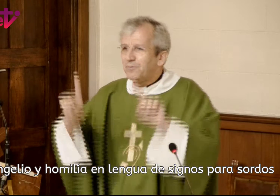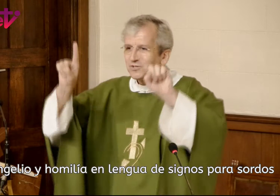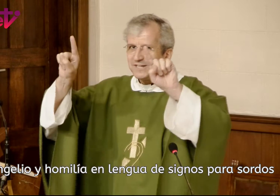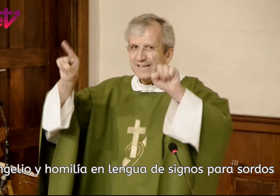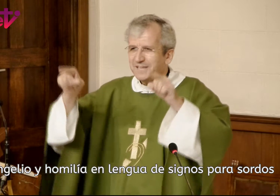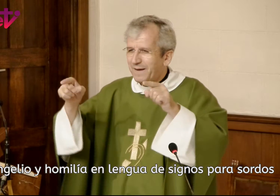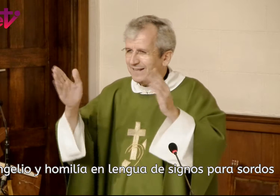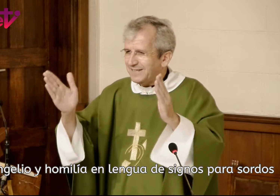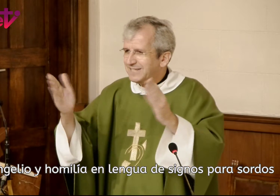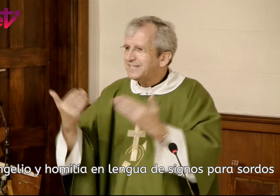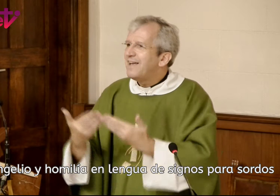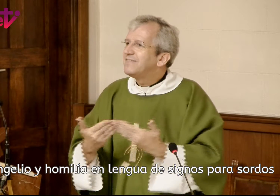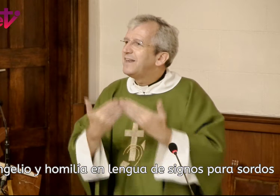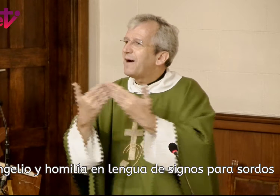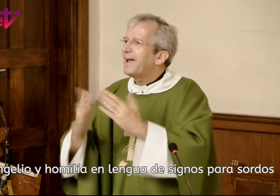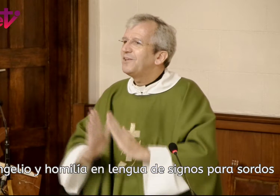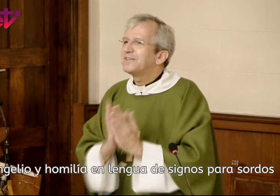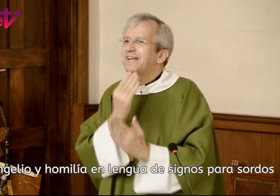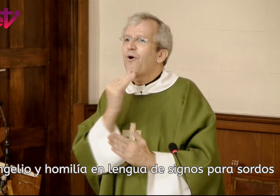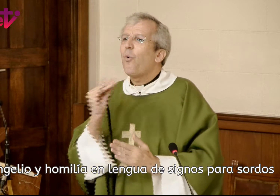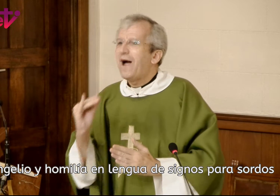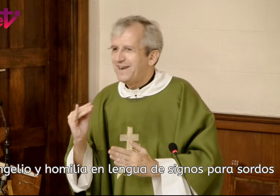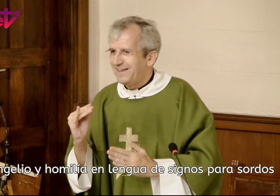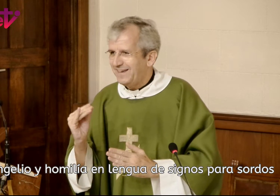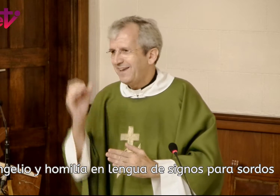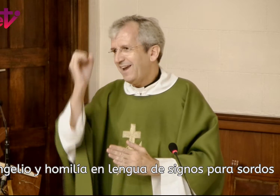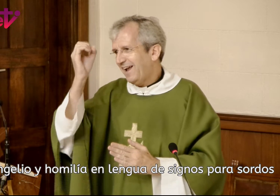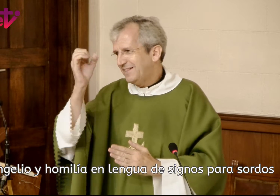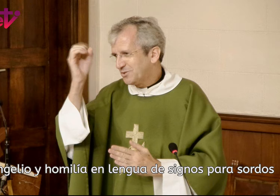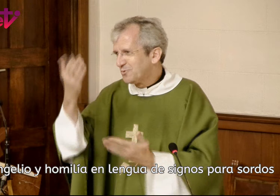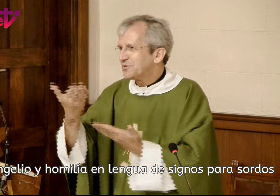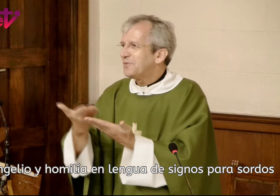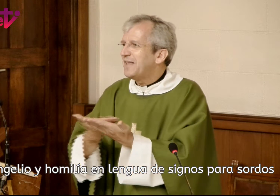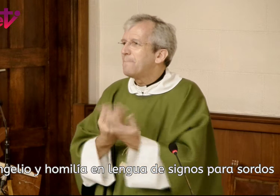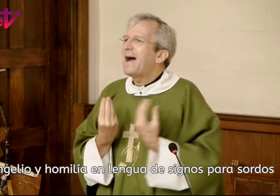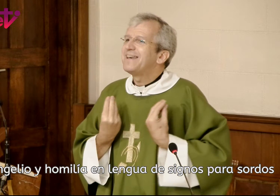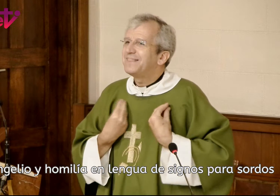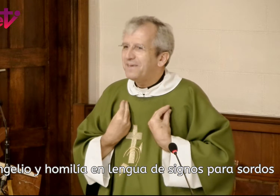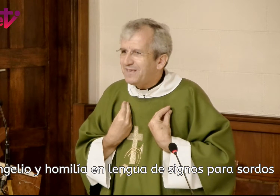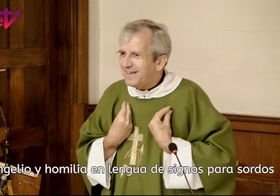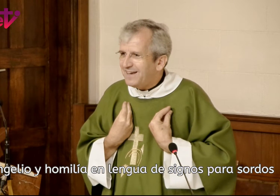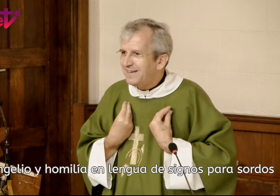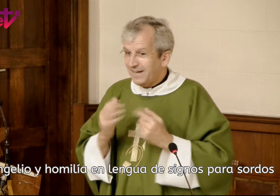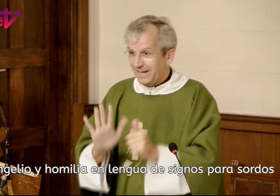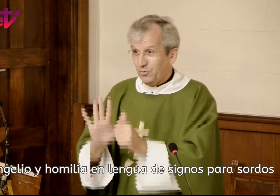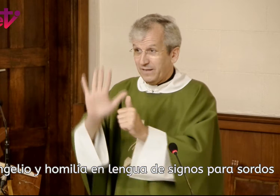concluíamos ese paréntesis del evangelio de San Juan, el discurso del pan de vida, que